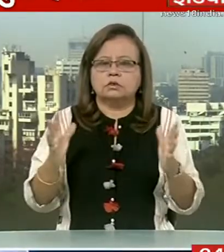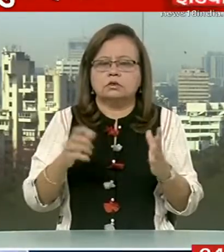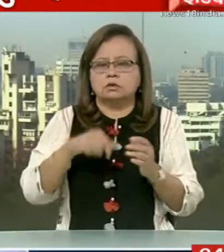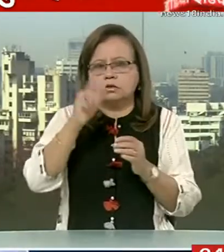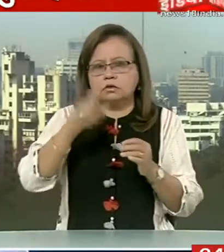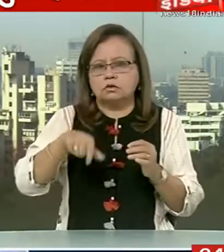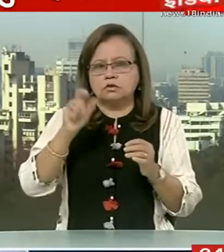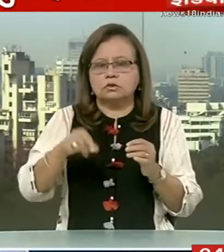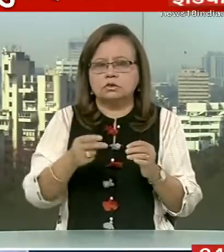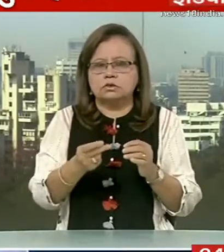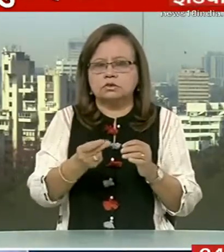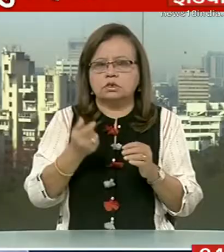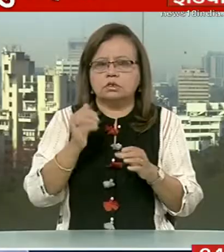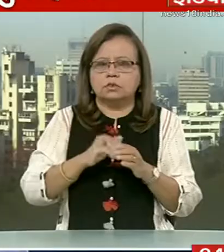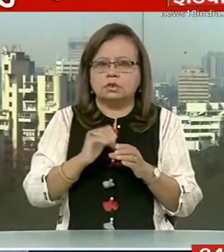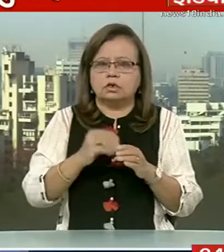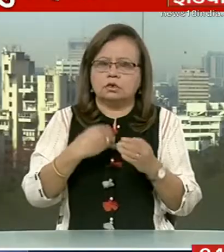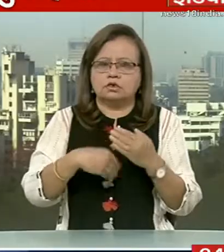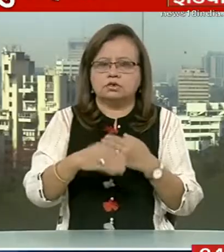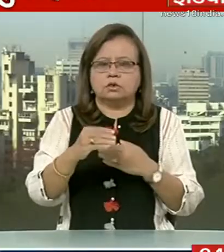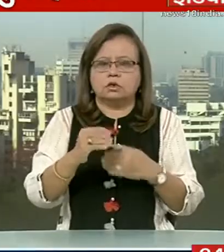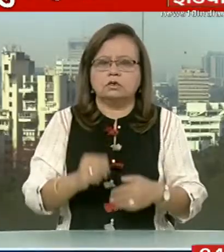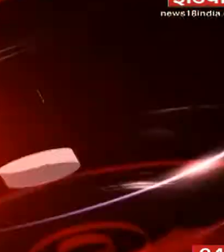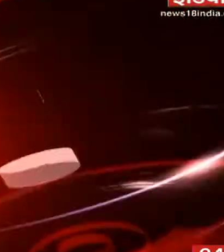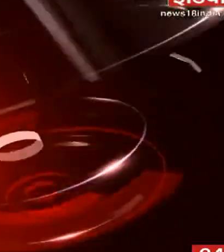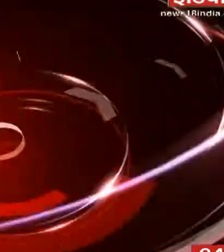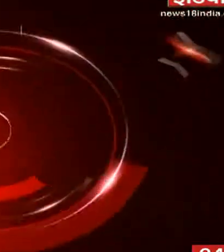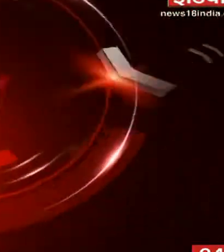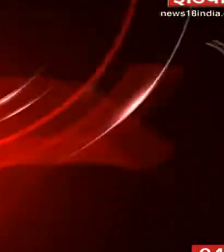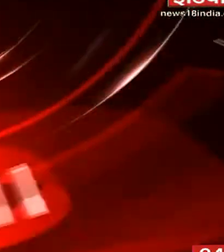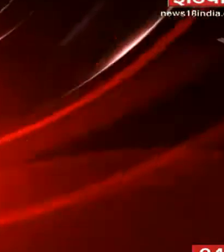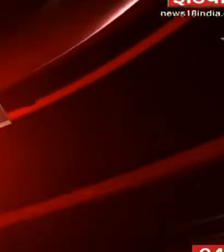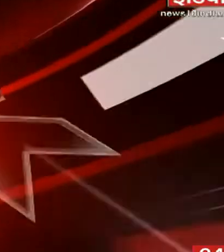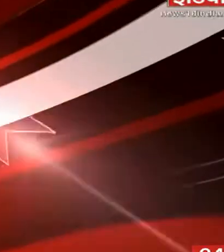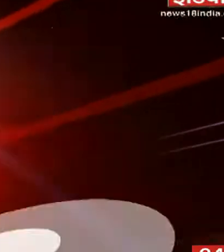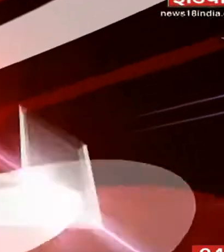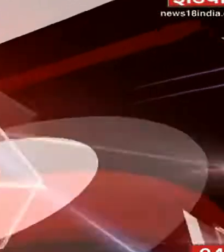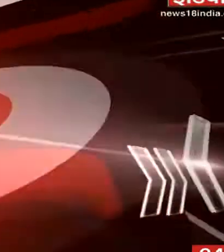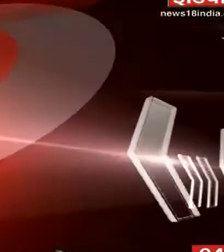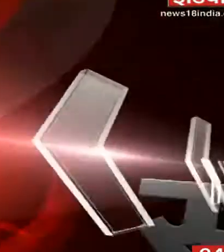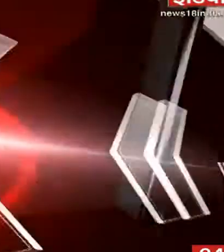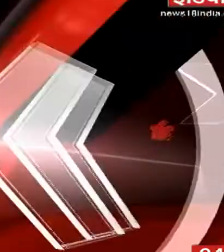लोग जल्द मतदान कर चुके हैं अ कर दो